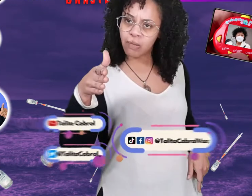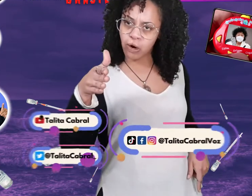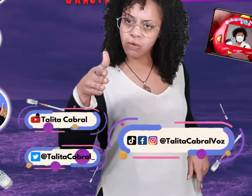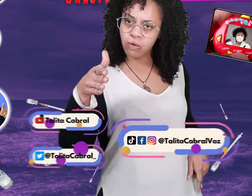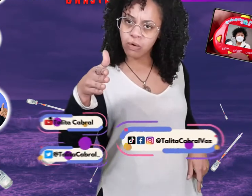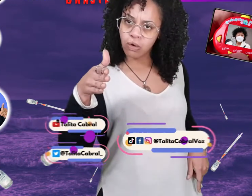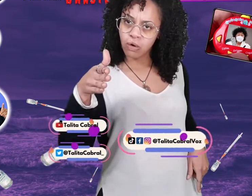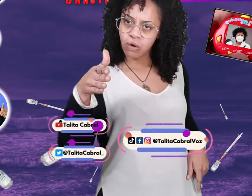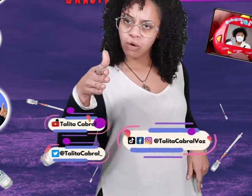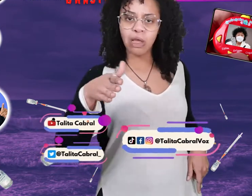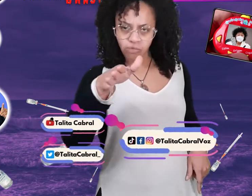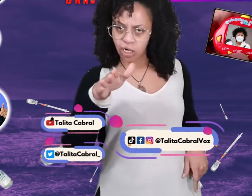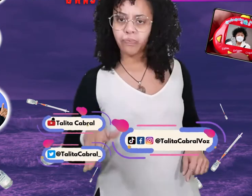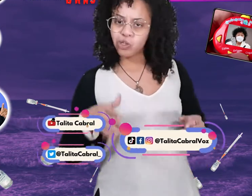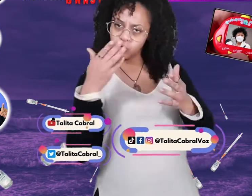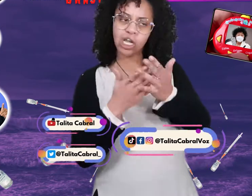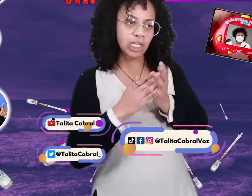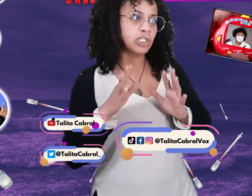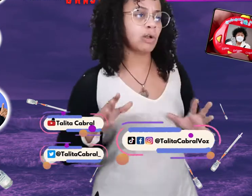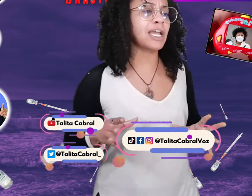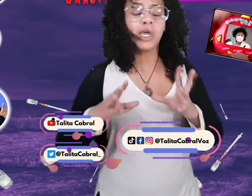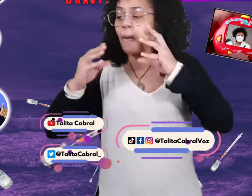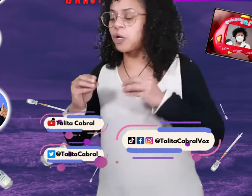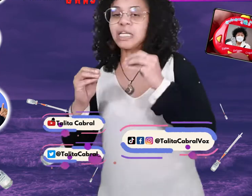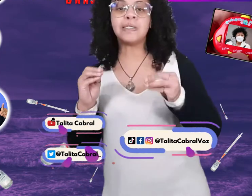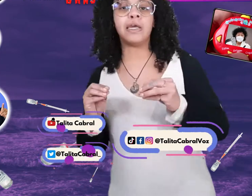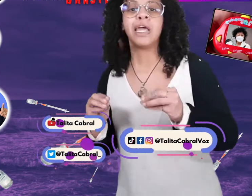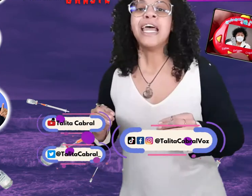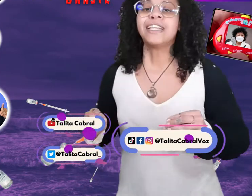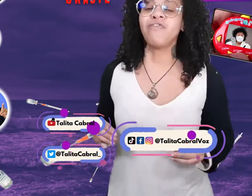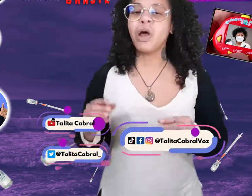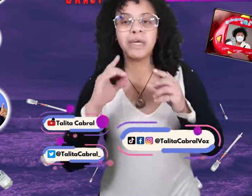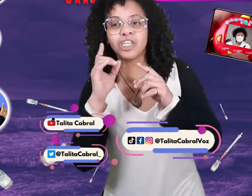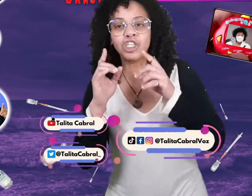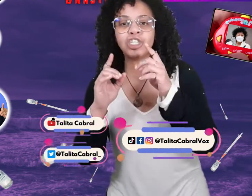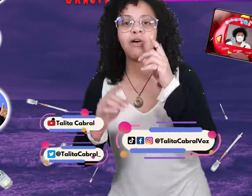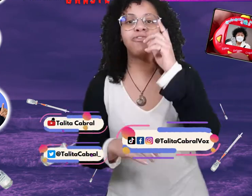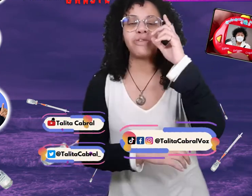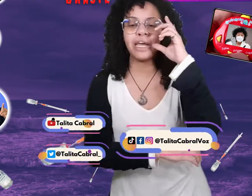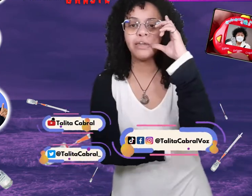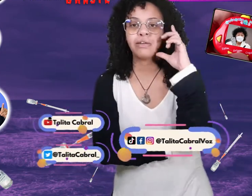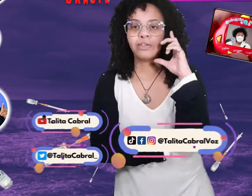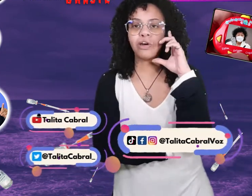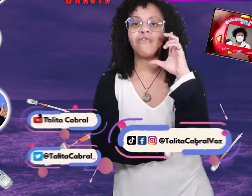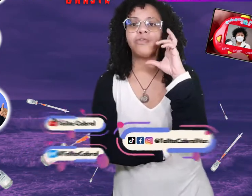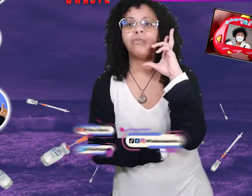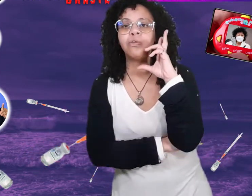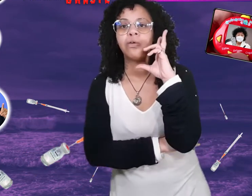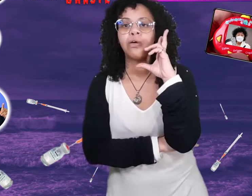amor? Puta trampo, não é? Então já deixa o seu like, porque assim, teve nome que a gente já ouviu, né? Já ouviu? Já.